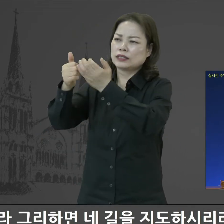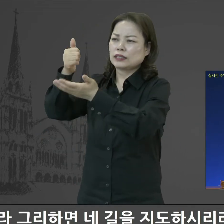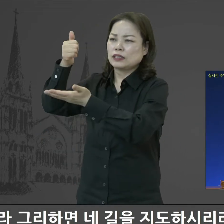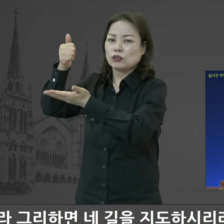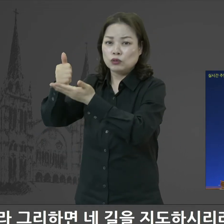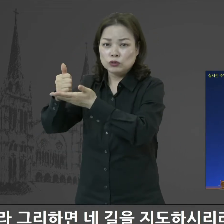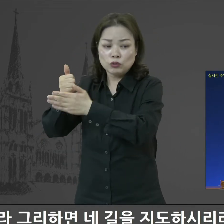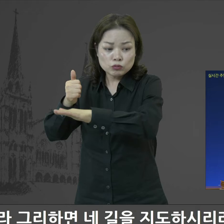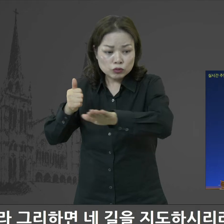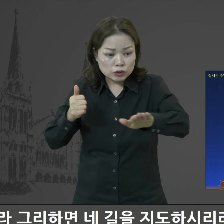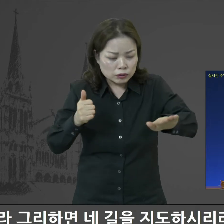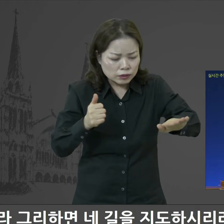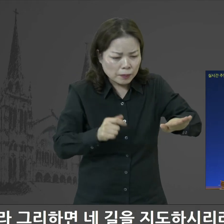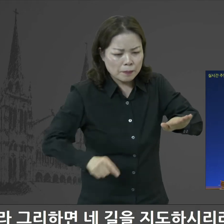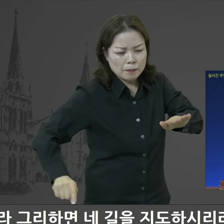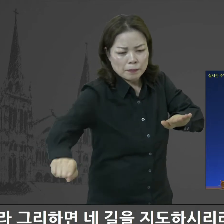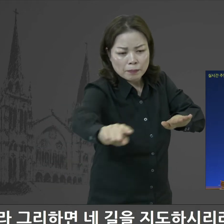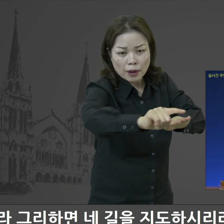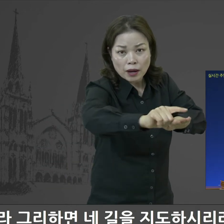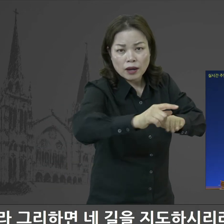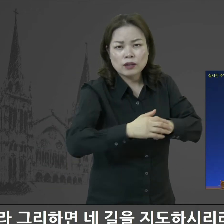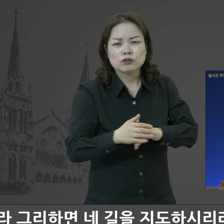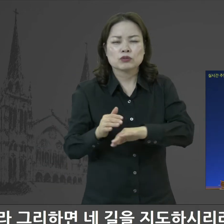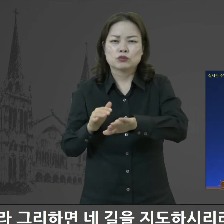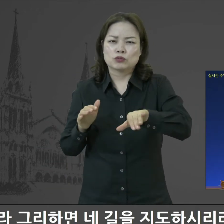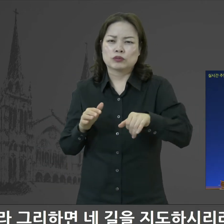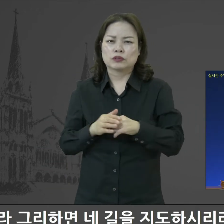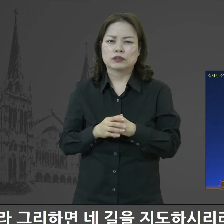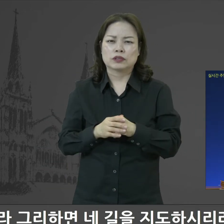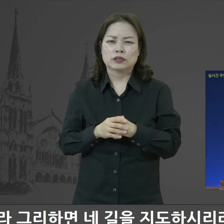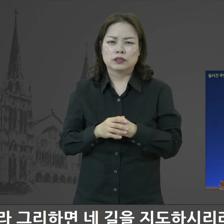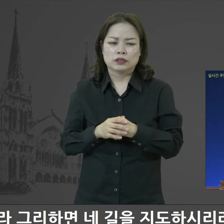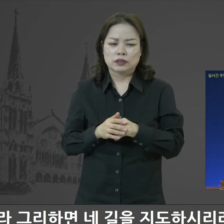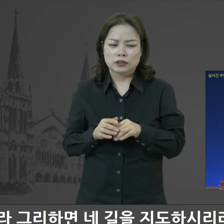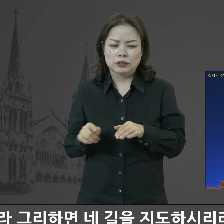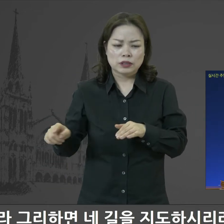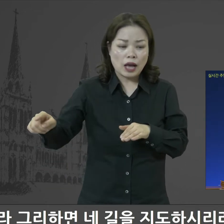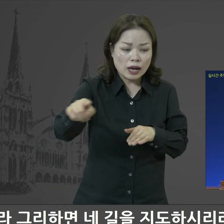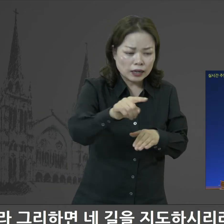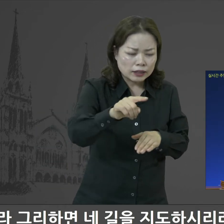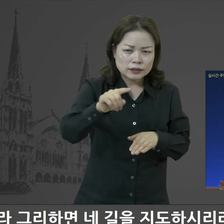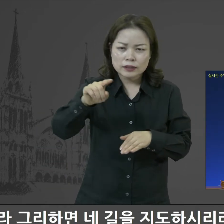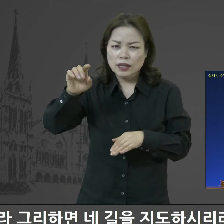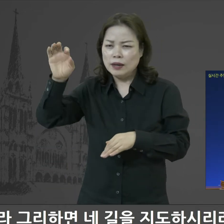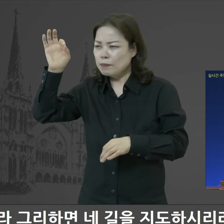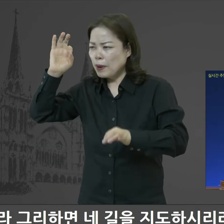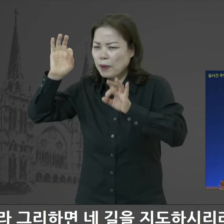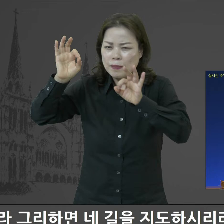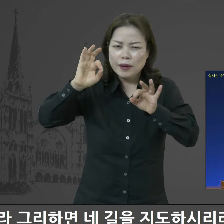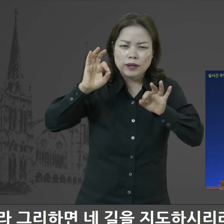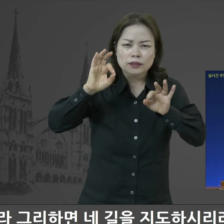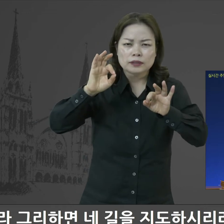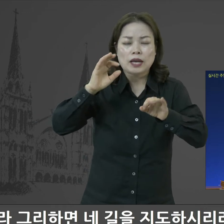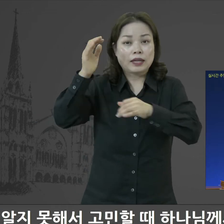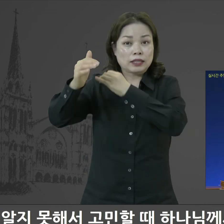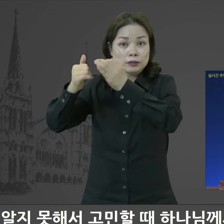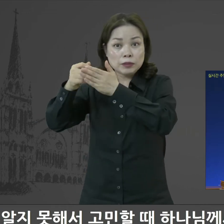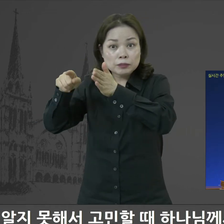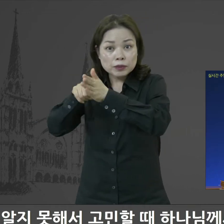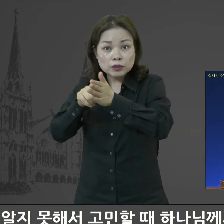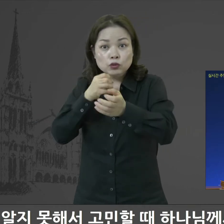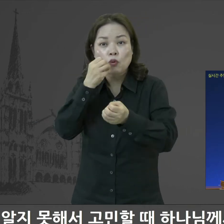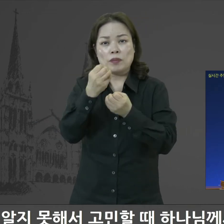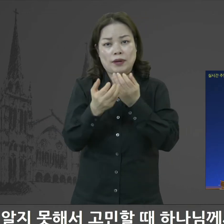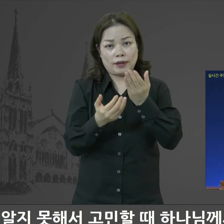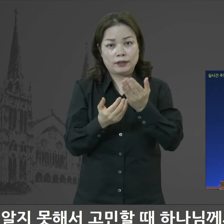하나님께서는 우리보다 앞서 가시며 우리의 나아갈 길을 찾고 계시는 하나님이심을 우리가 믿음으로 고백할